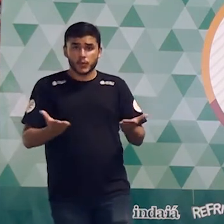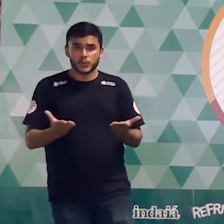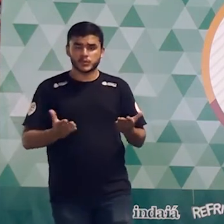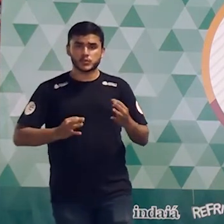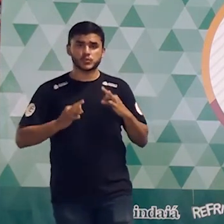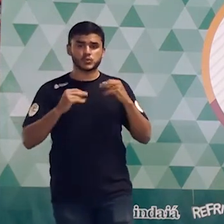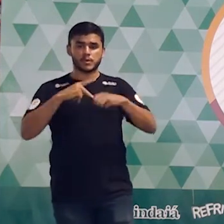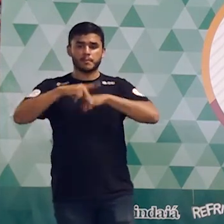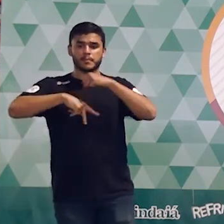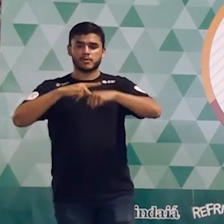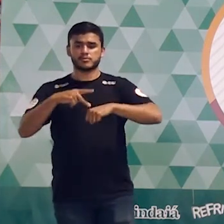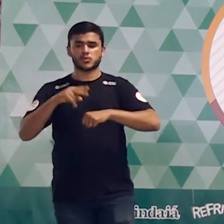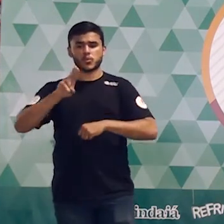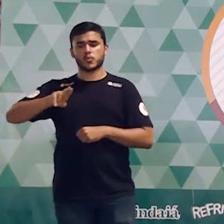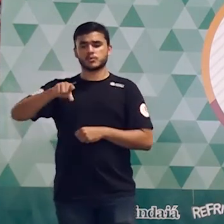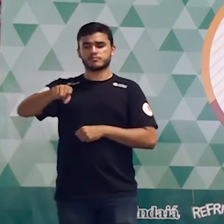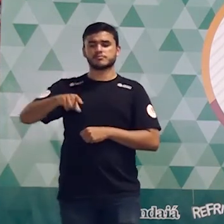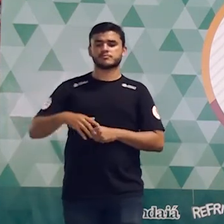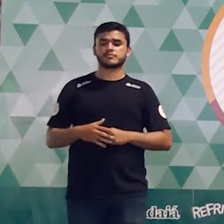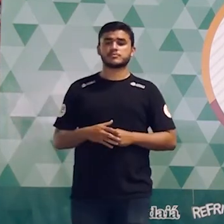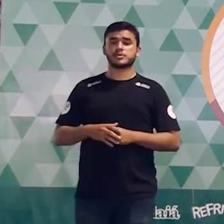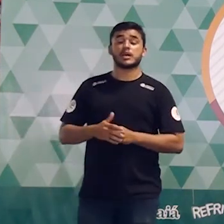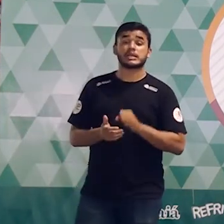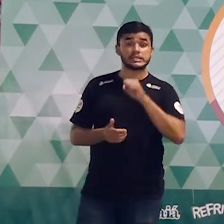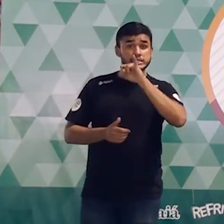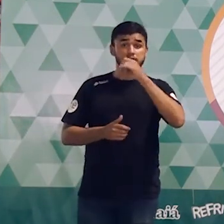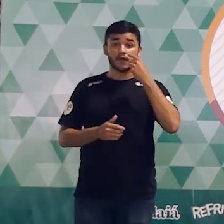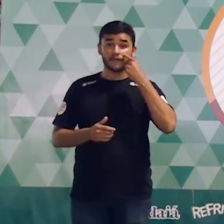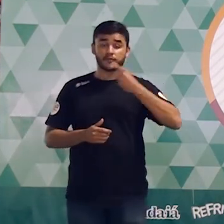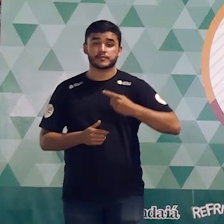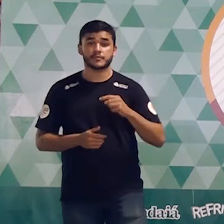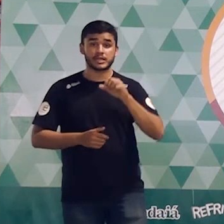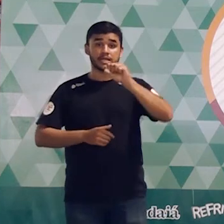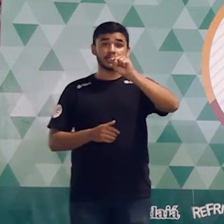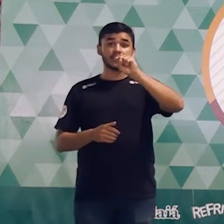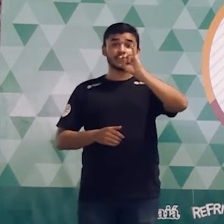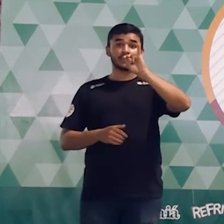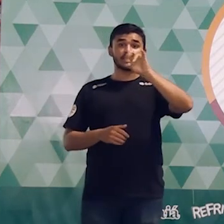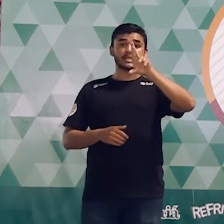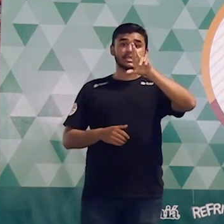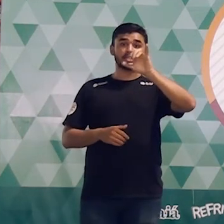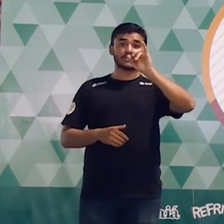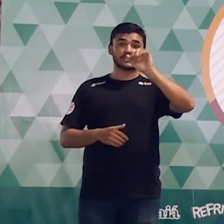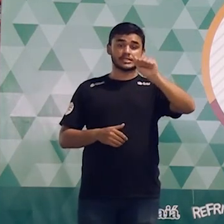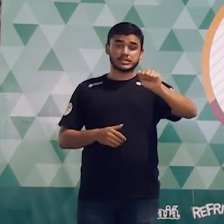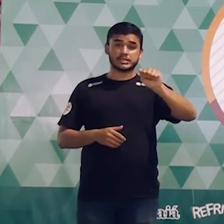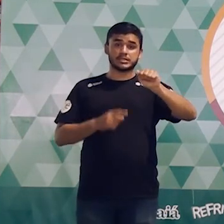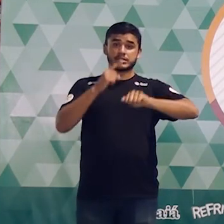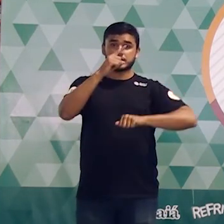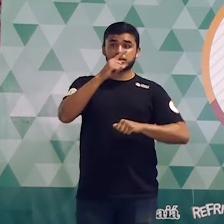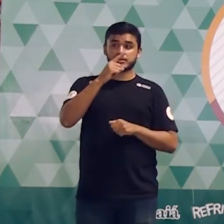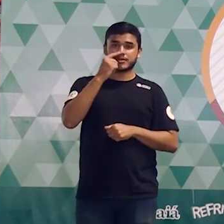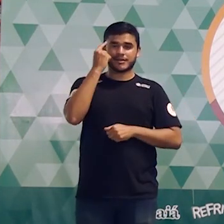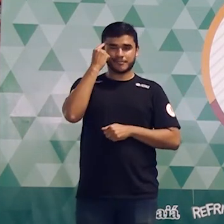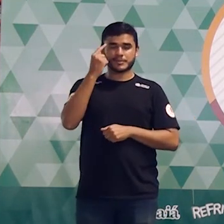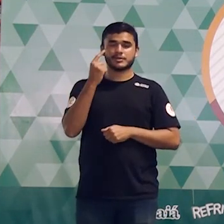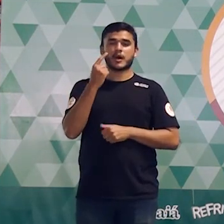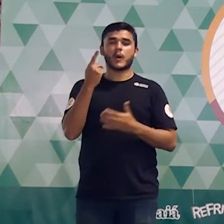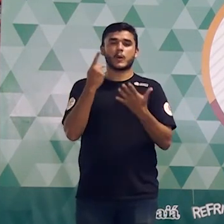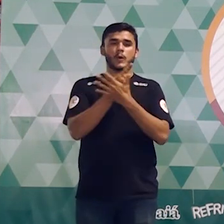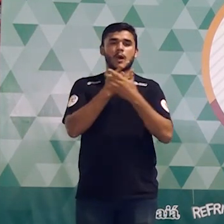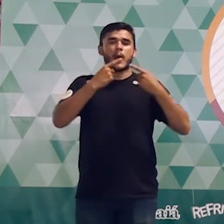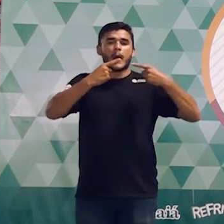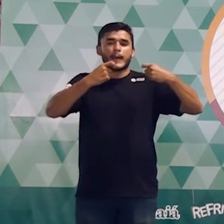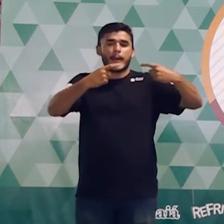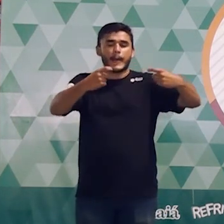não. Nem o Brasil usa mais. Agora, se você raciocinar comigo, a Síria. Você ouve muito aí pelas notícias, quem